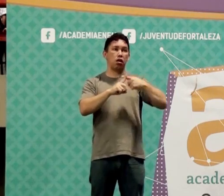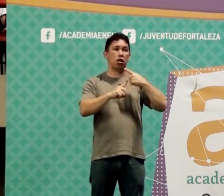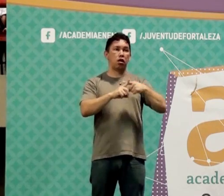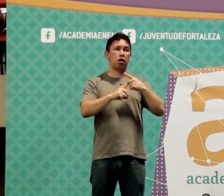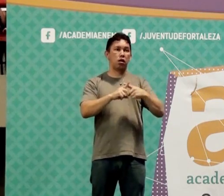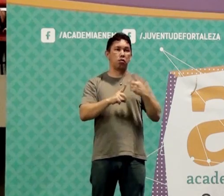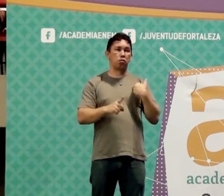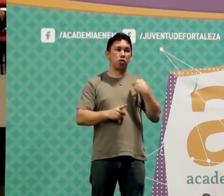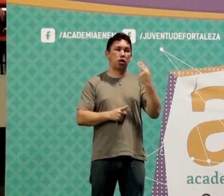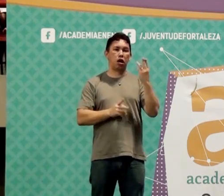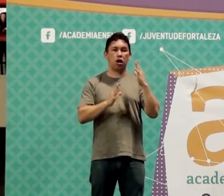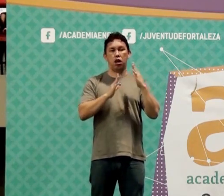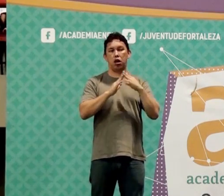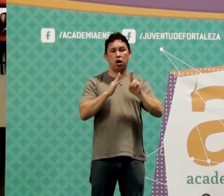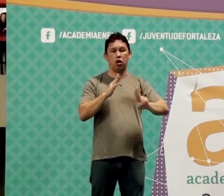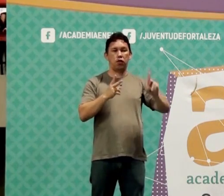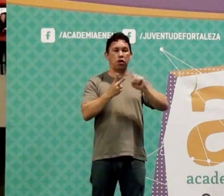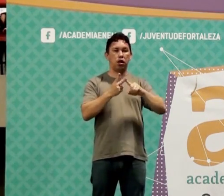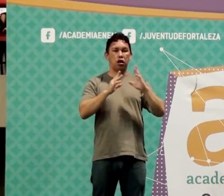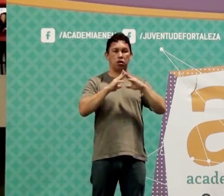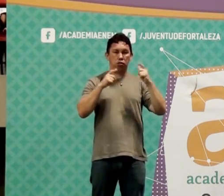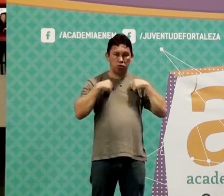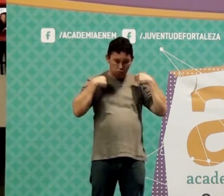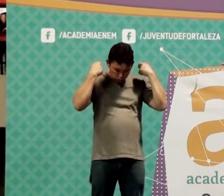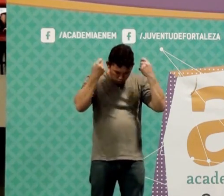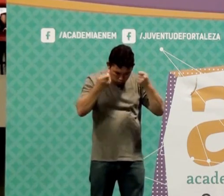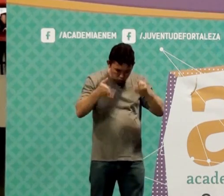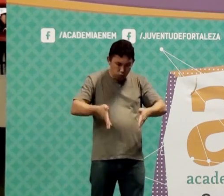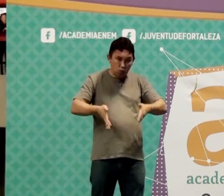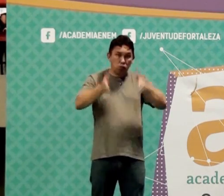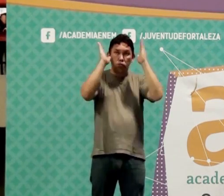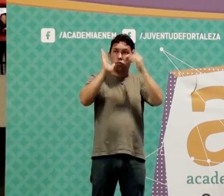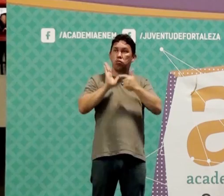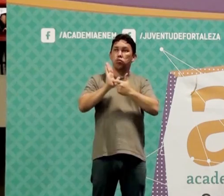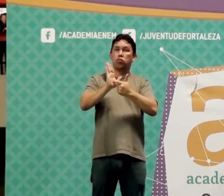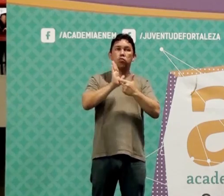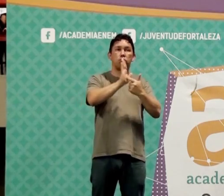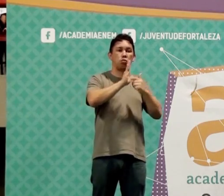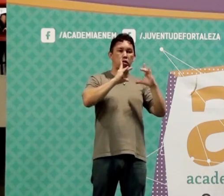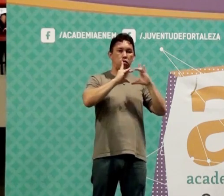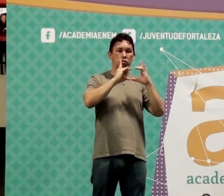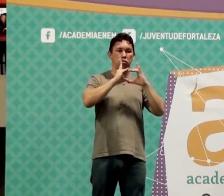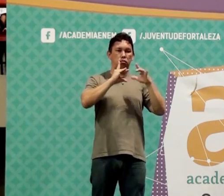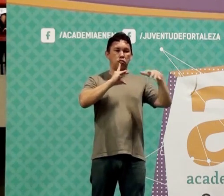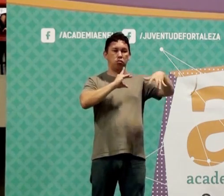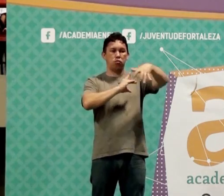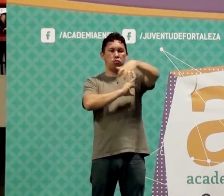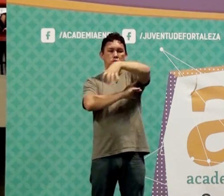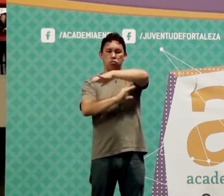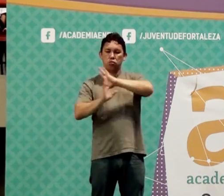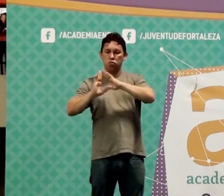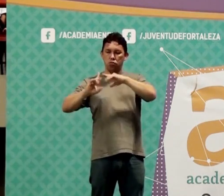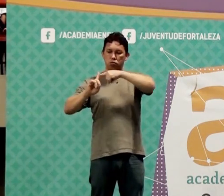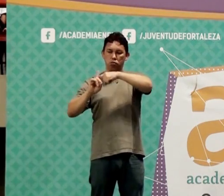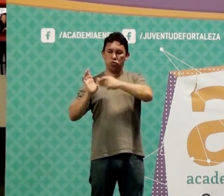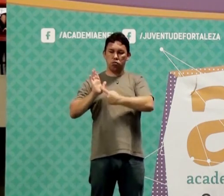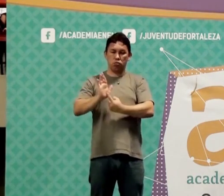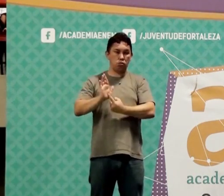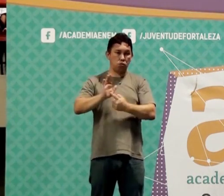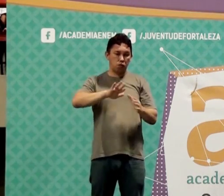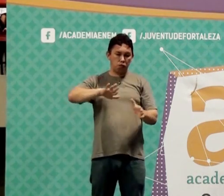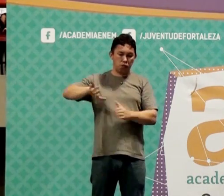judeus obedeceram. Entenda uma coisa. O judeu é cristão? Não. Então ele obedece à igreja? Não. Então o item A